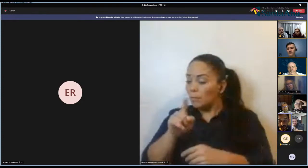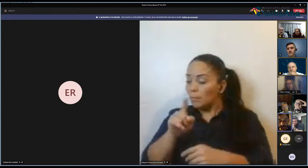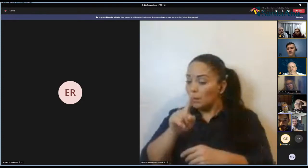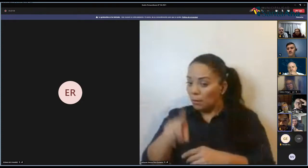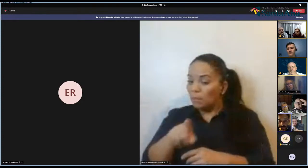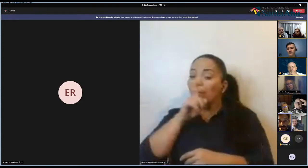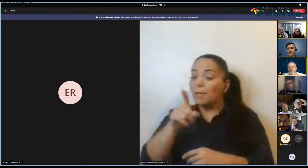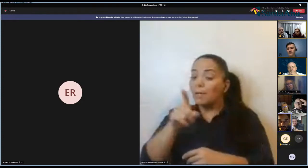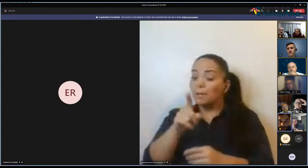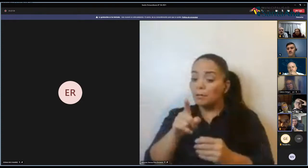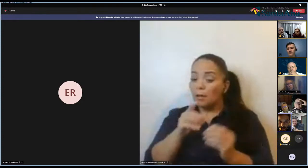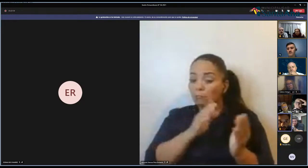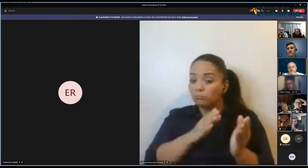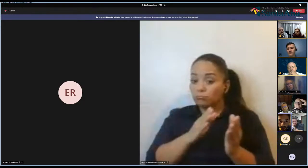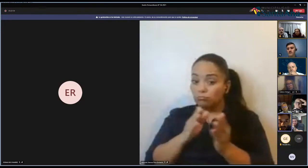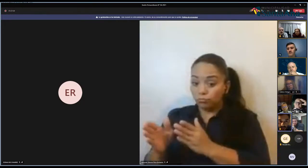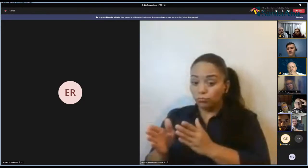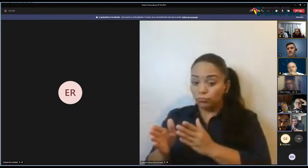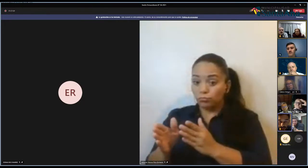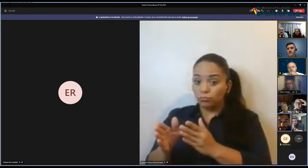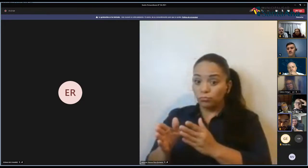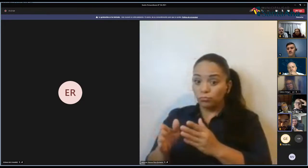ordenamiento territorial